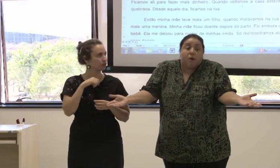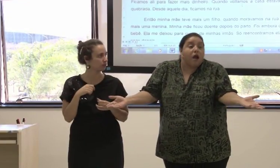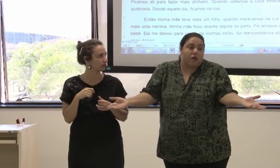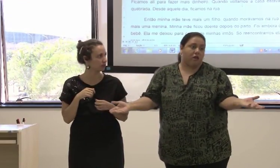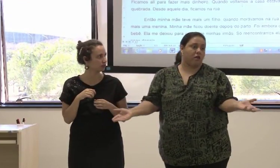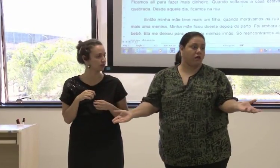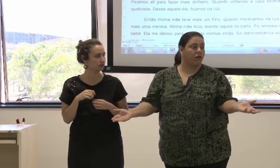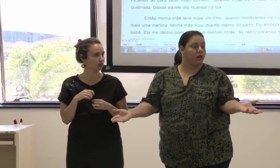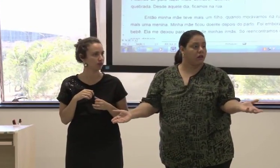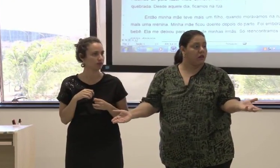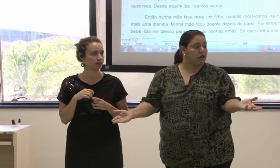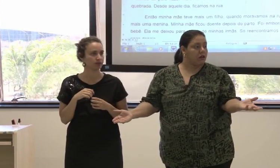mãe.